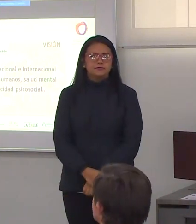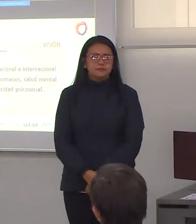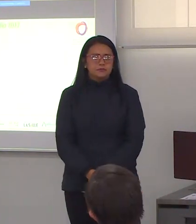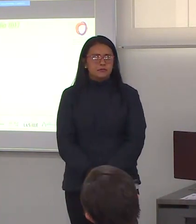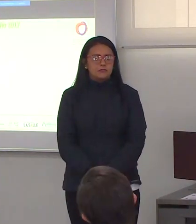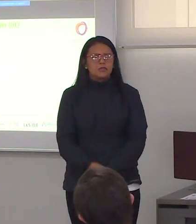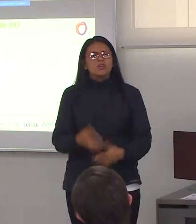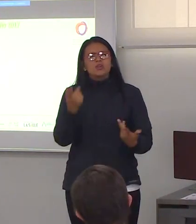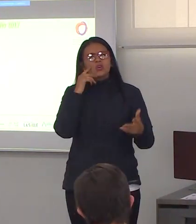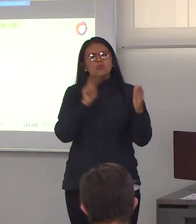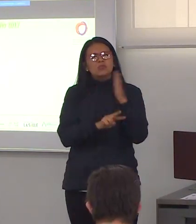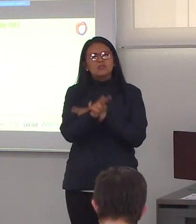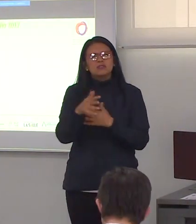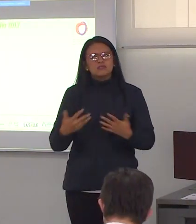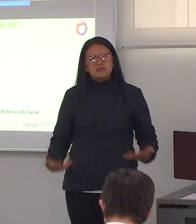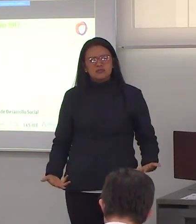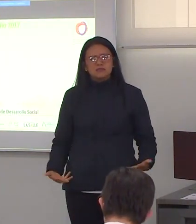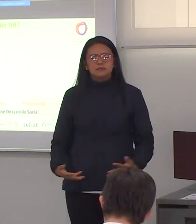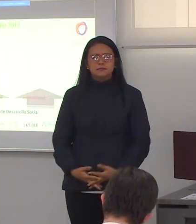logramos esa visión?